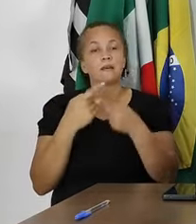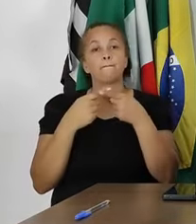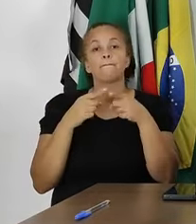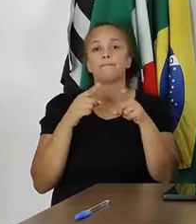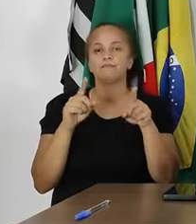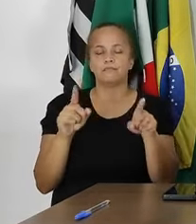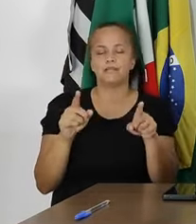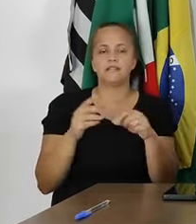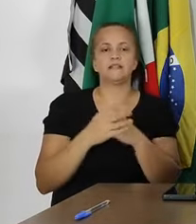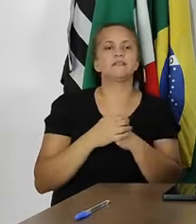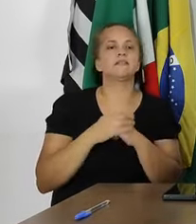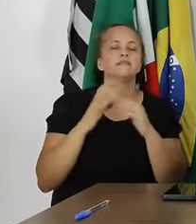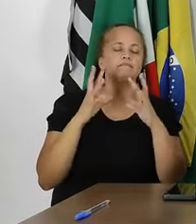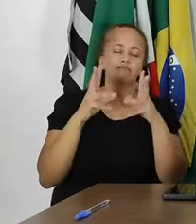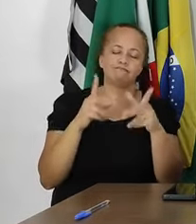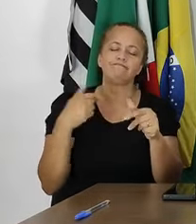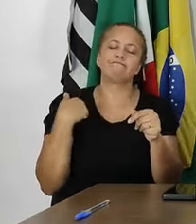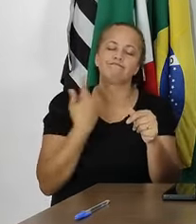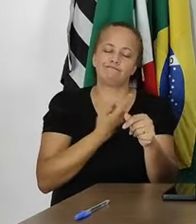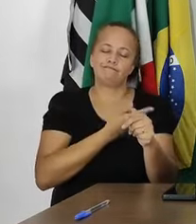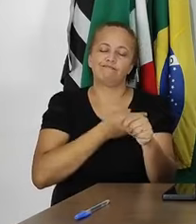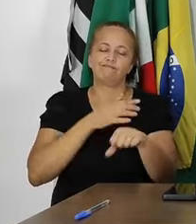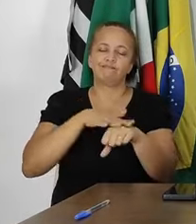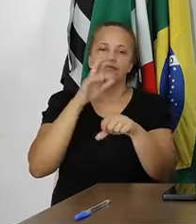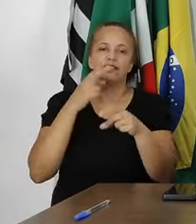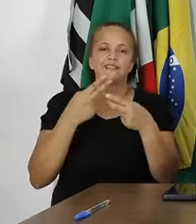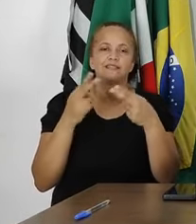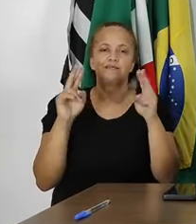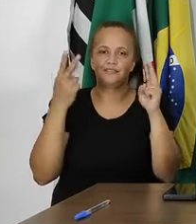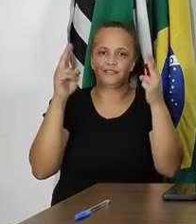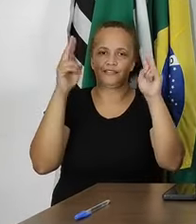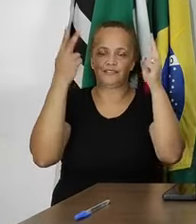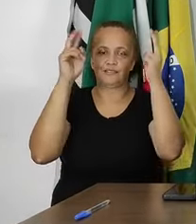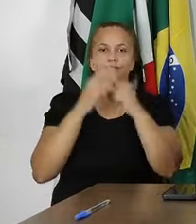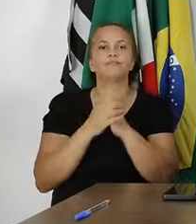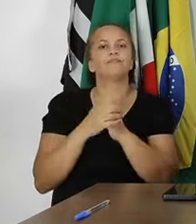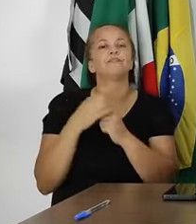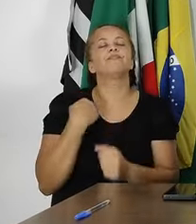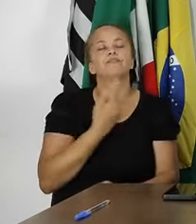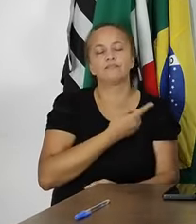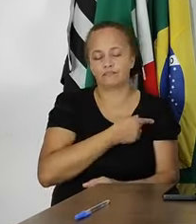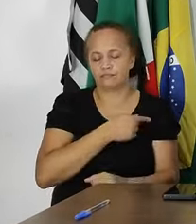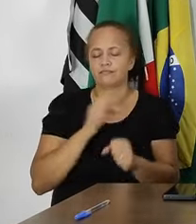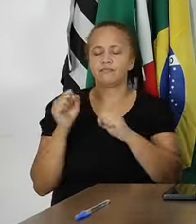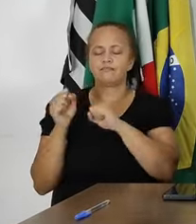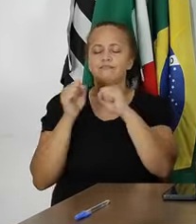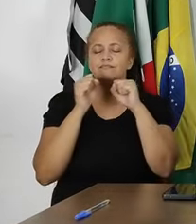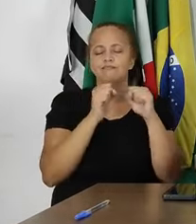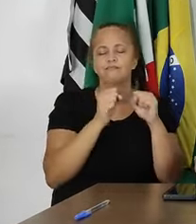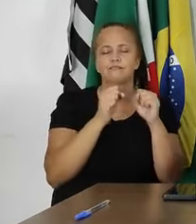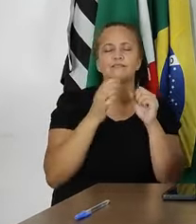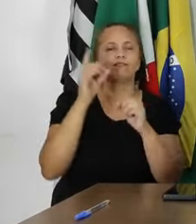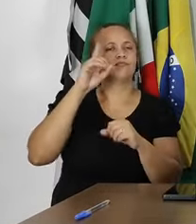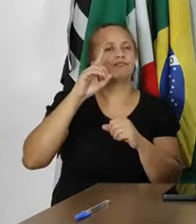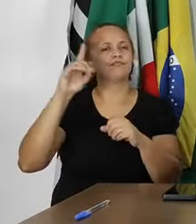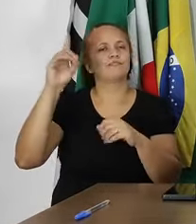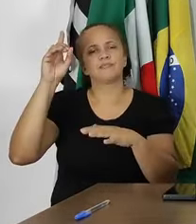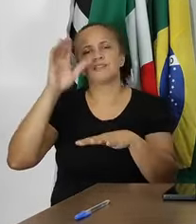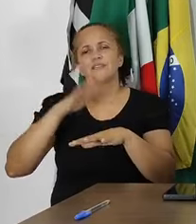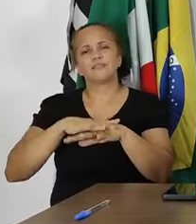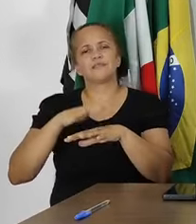essas circunstâncias, nós somos mais do que vencedores. Nós podemos, em Deus, tirar lições de todas